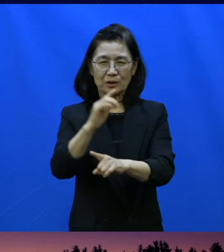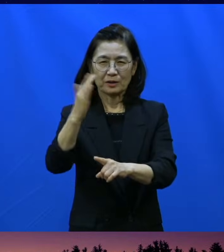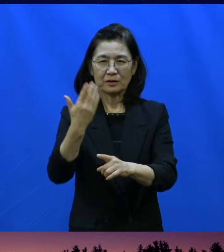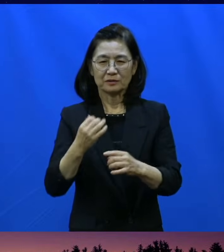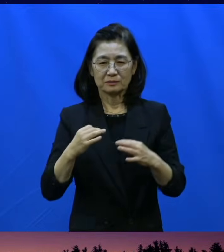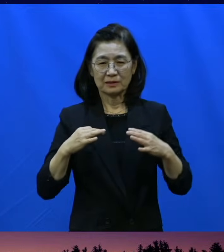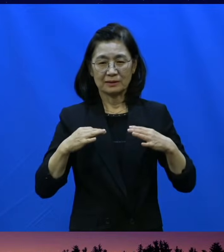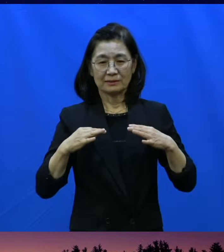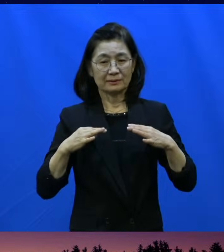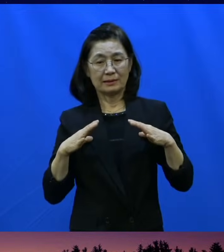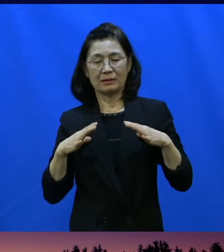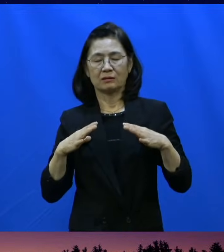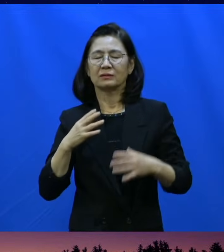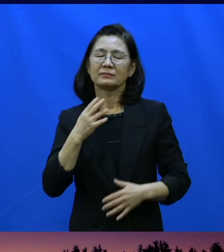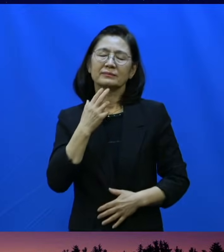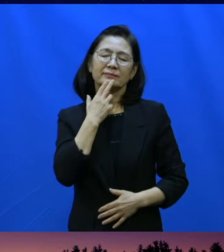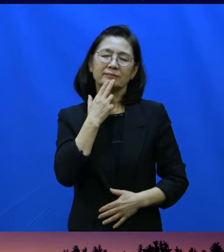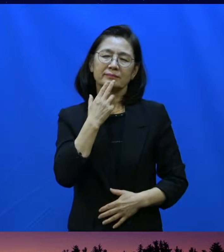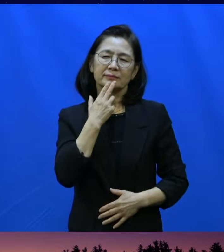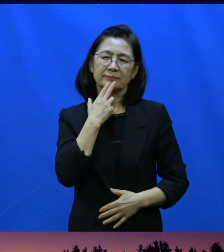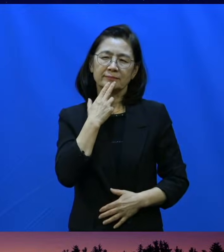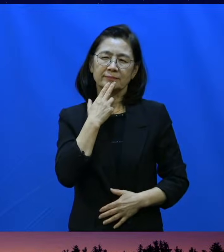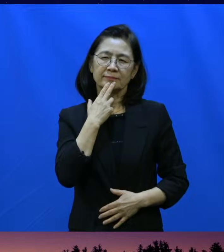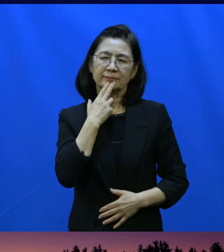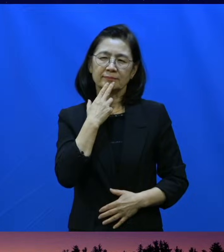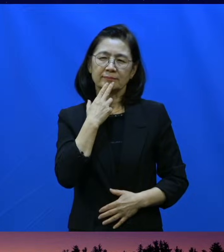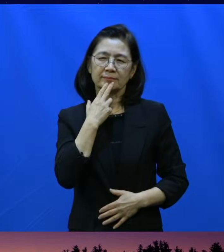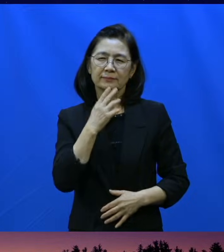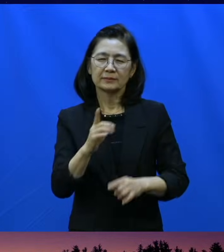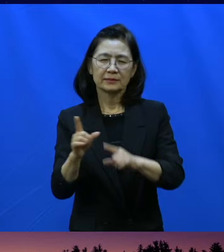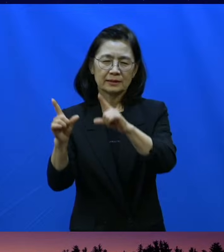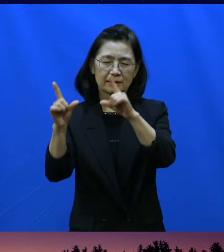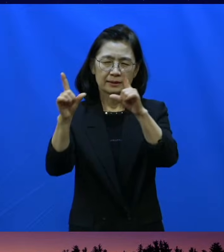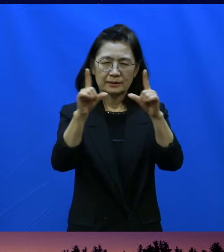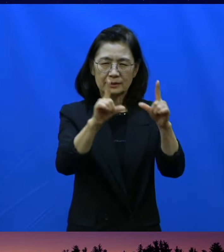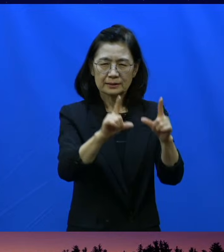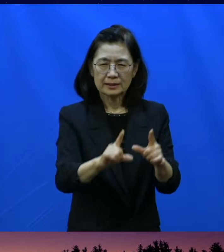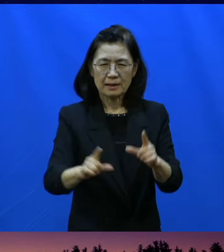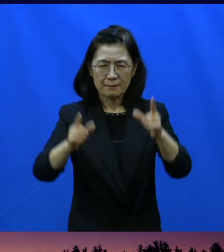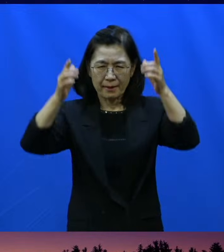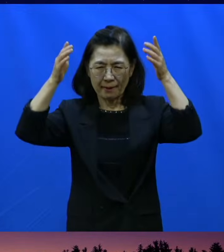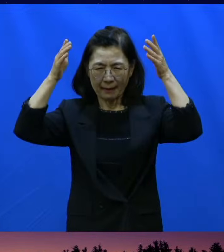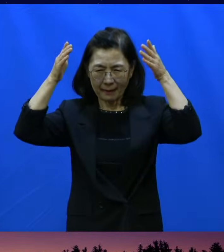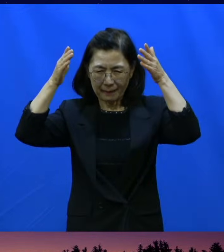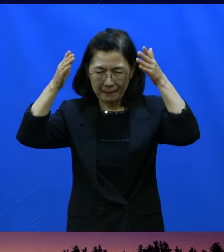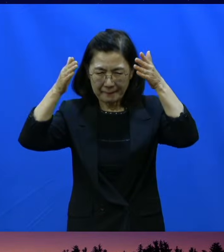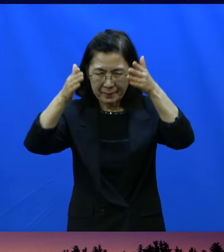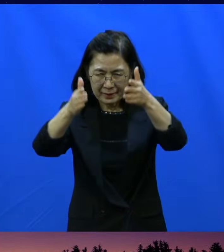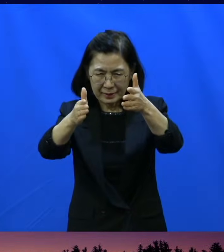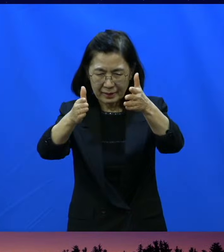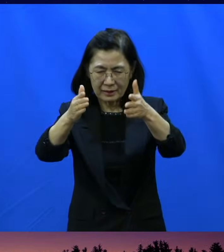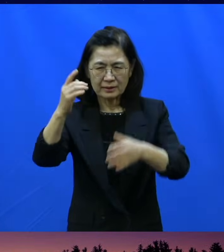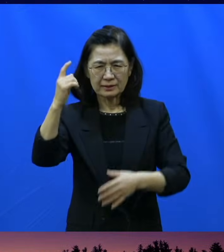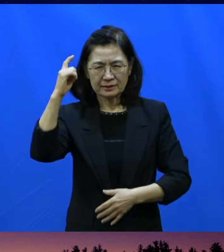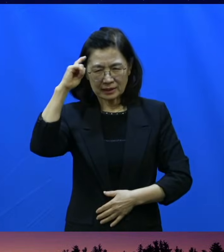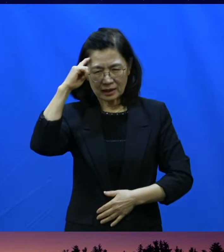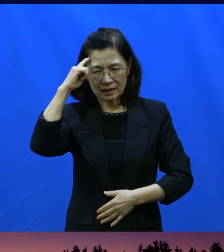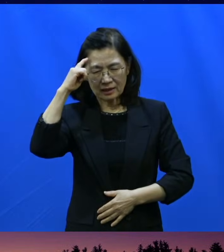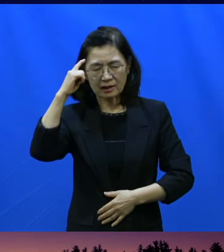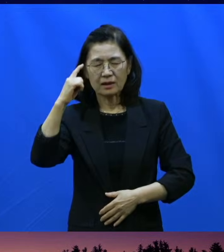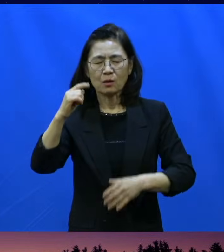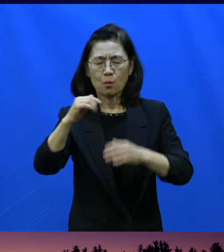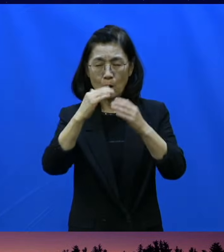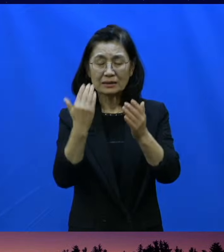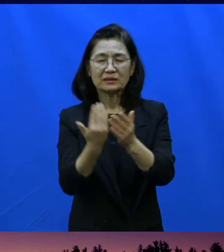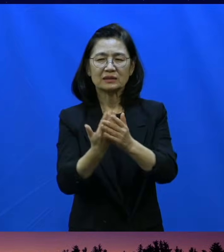않아요. 그러니까 관점이 바뀐 거죠. 관점. 사물을 보는 관점, 세상을 보는 관점, 다른